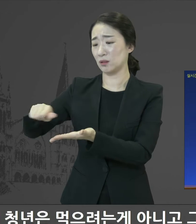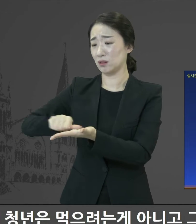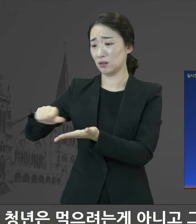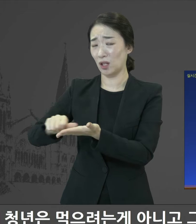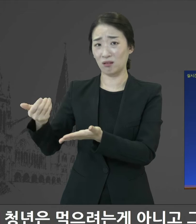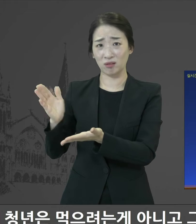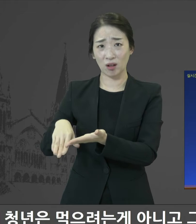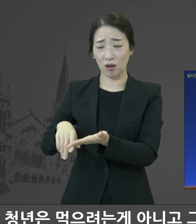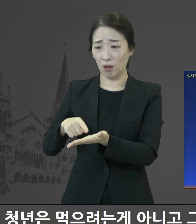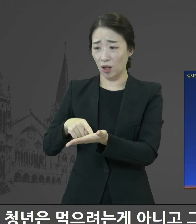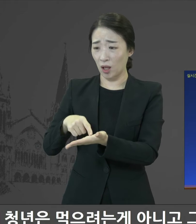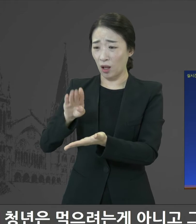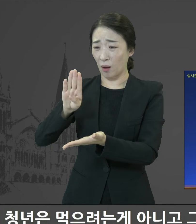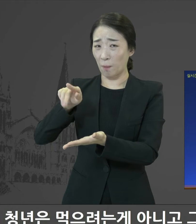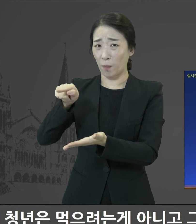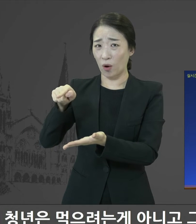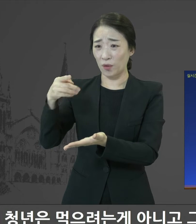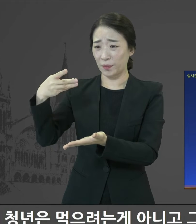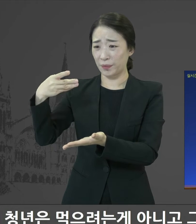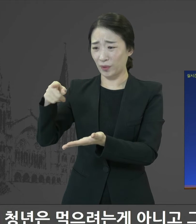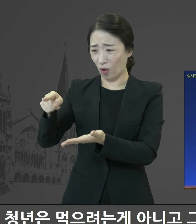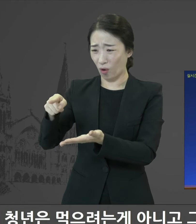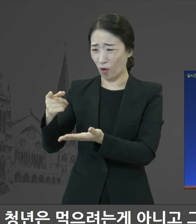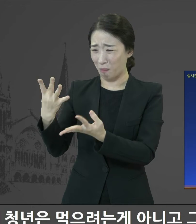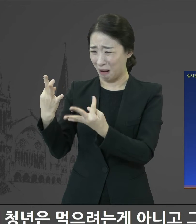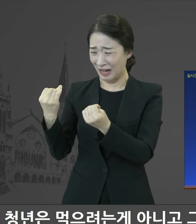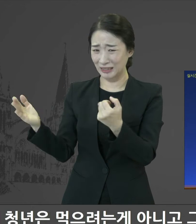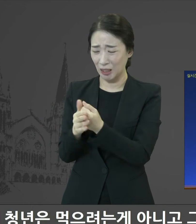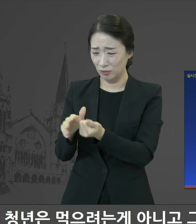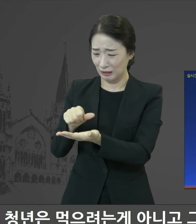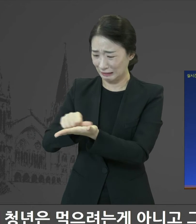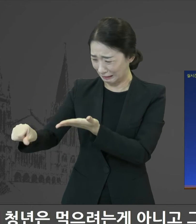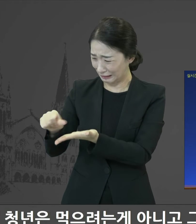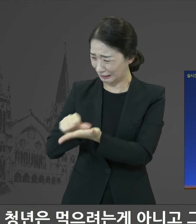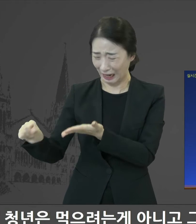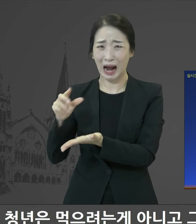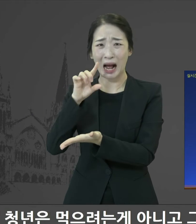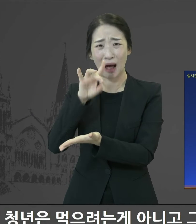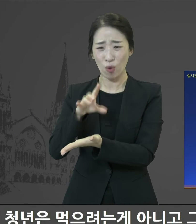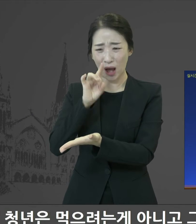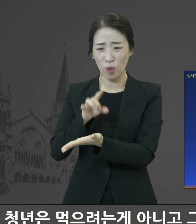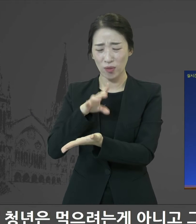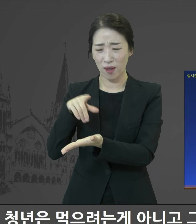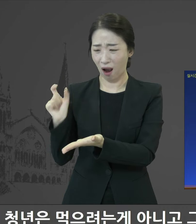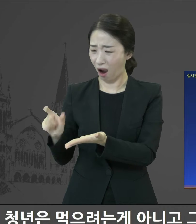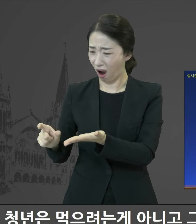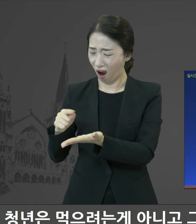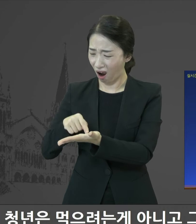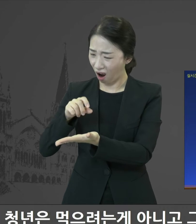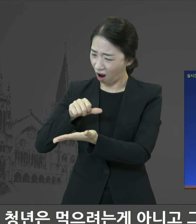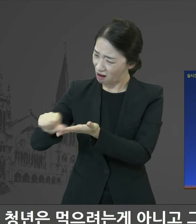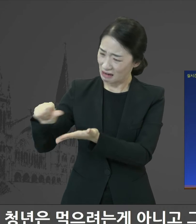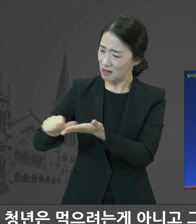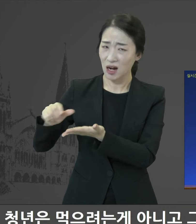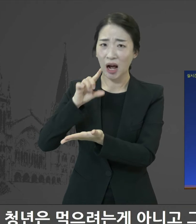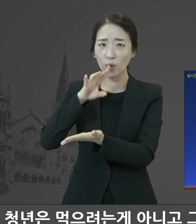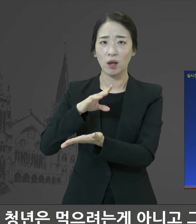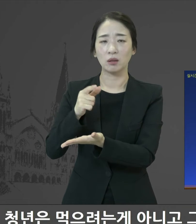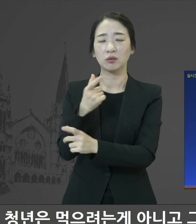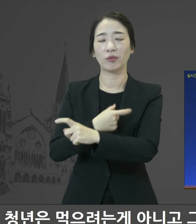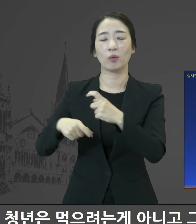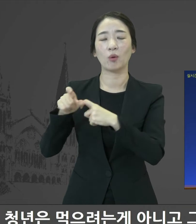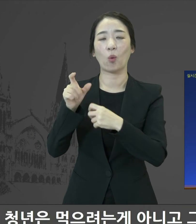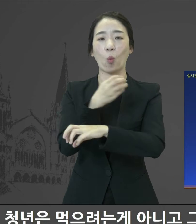아시죠? 이건 제가 각색한 모파상의 묵은 빵이라는 단편 소설 각색인데요.